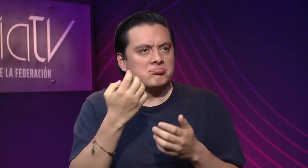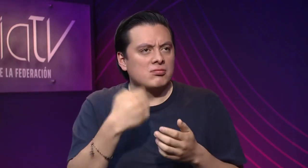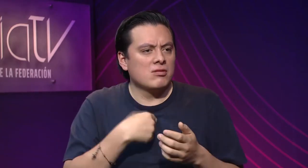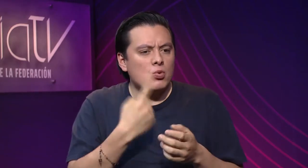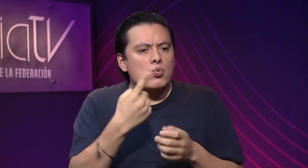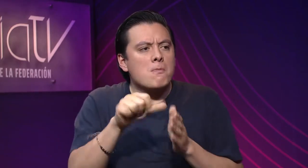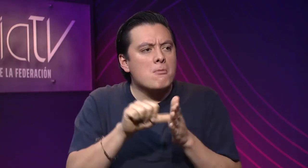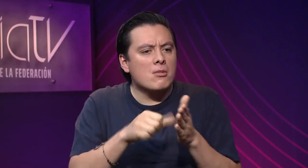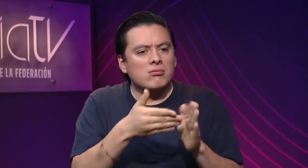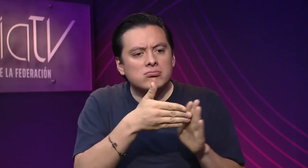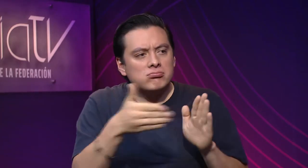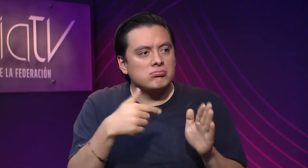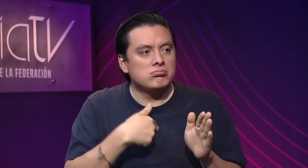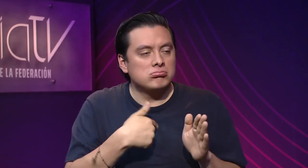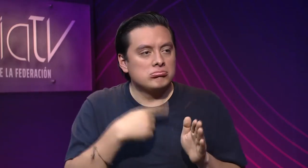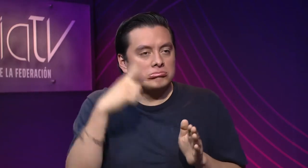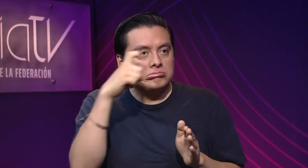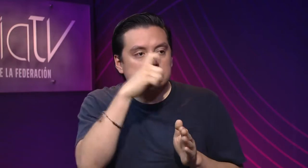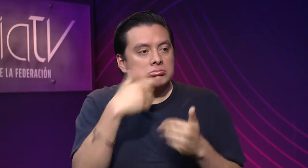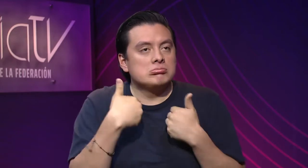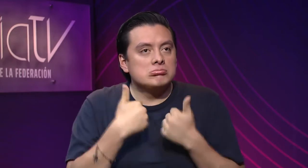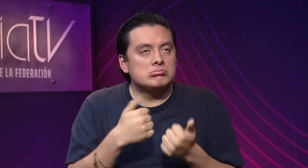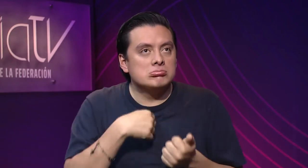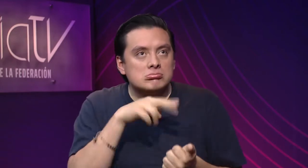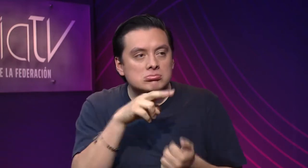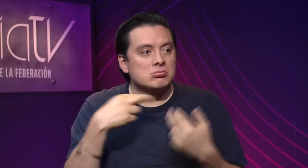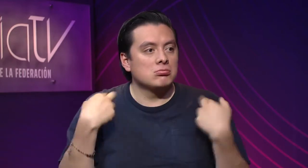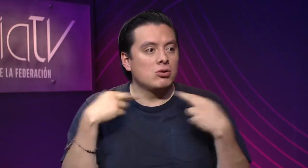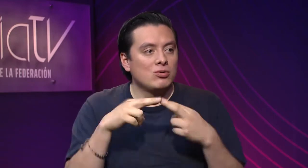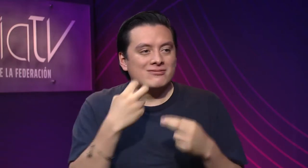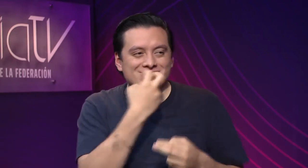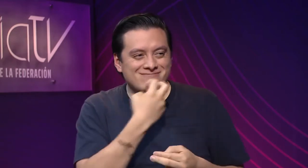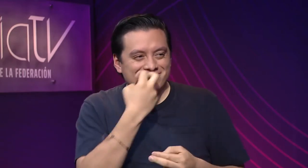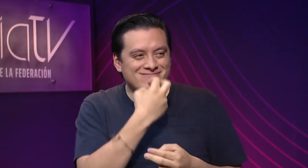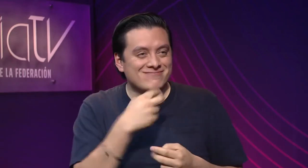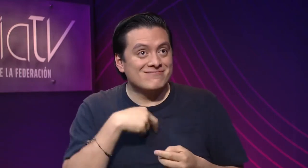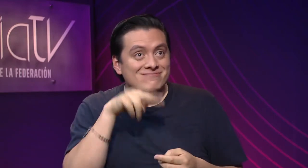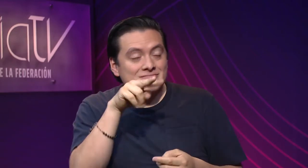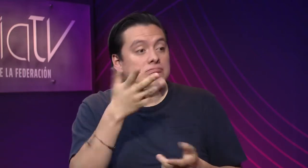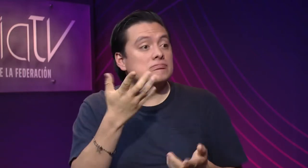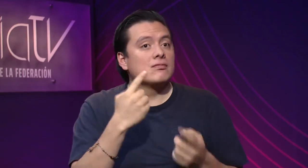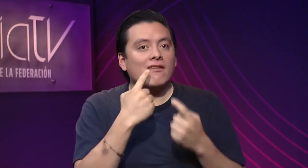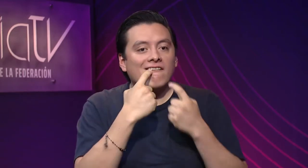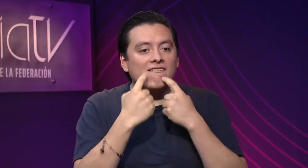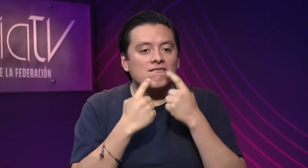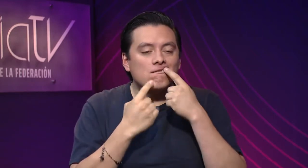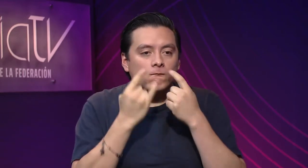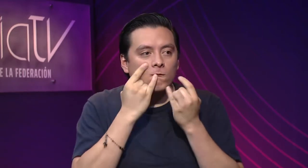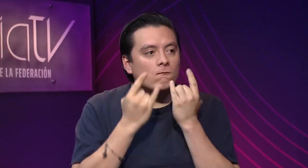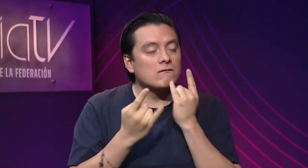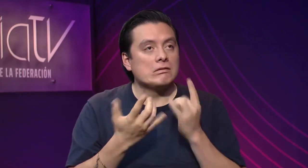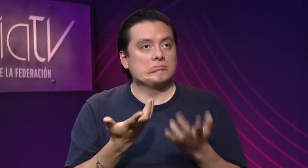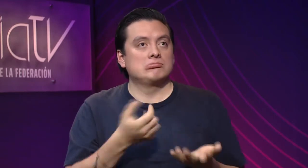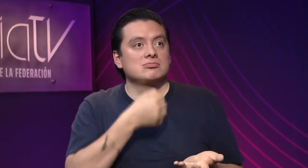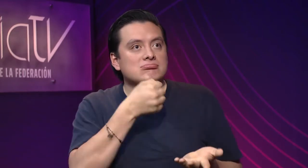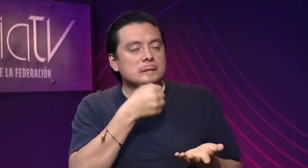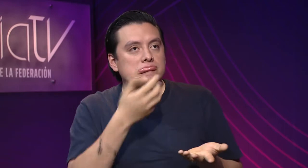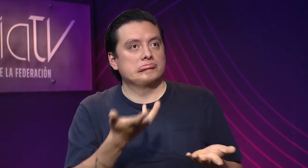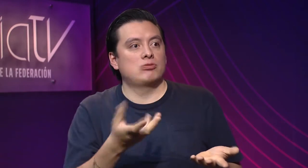grande de oyentes, yo era todo el sordo, la única persona sorda y durante el primer semestre lo que sucedió es que me encontraba con maestros y yo